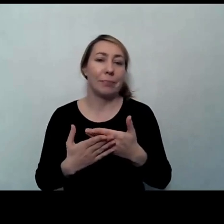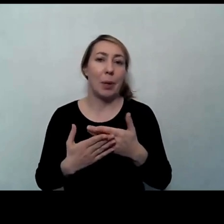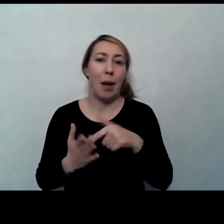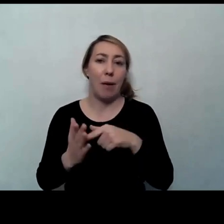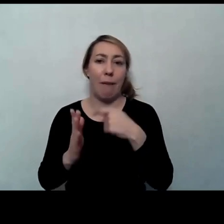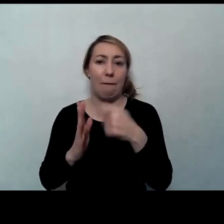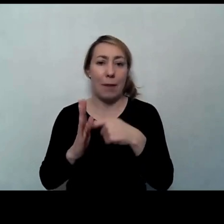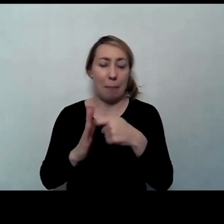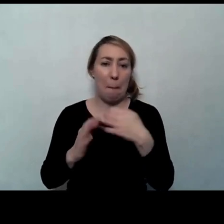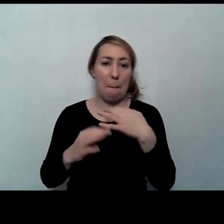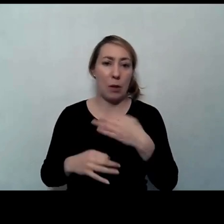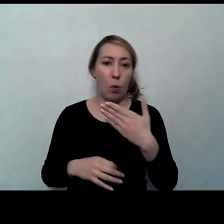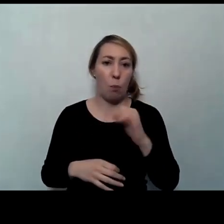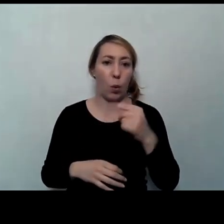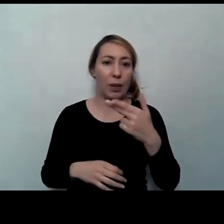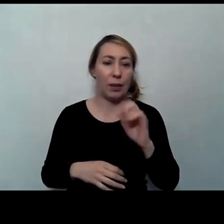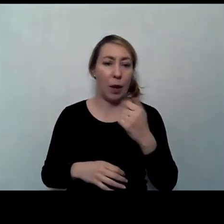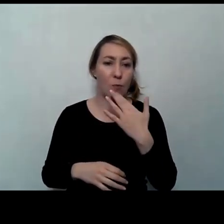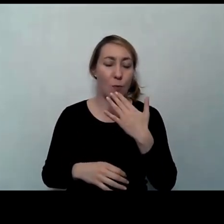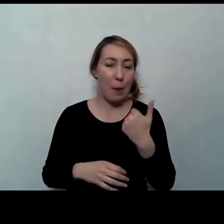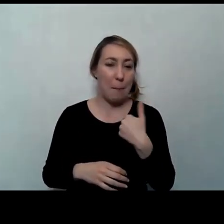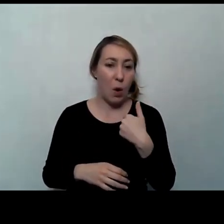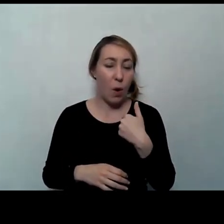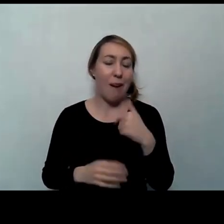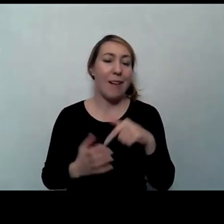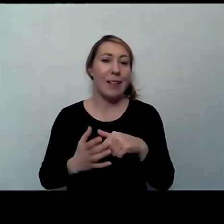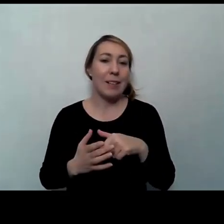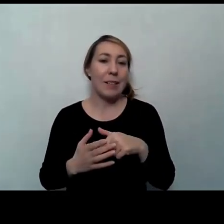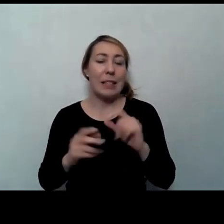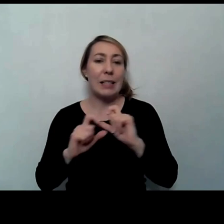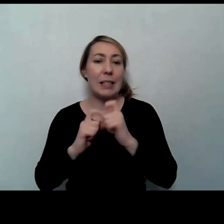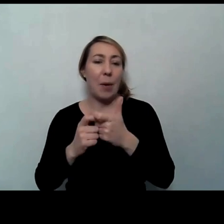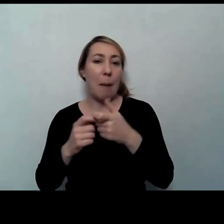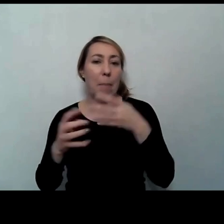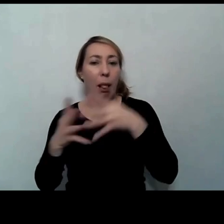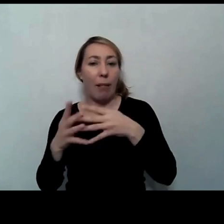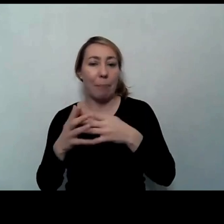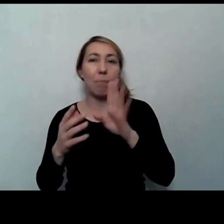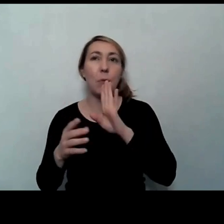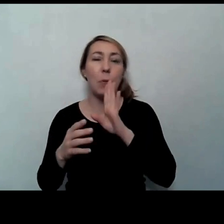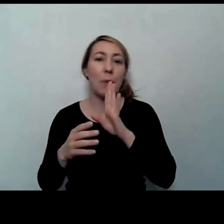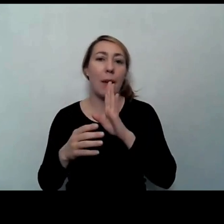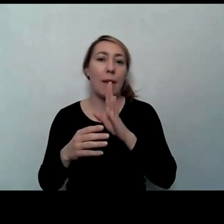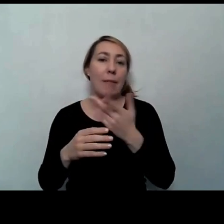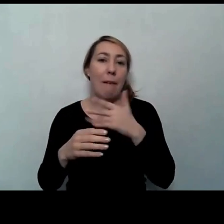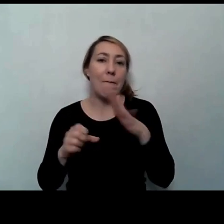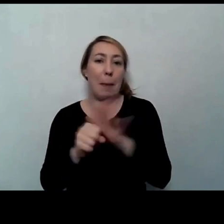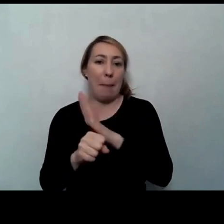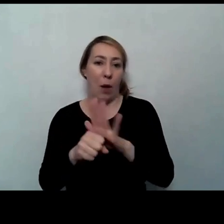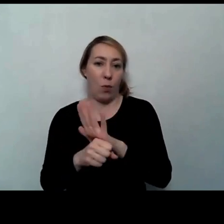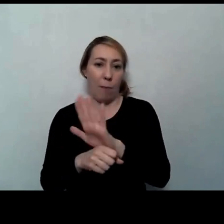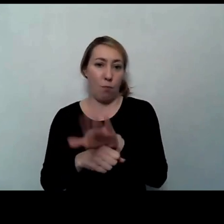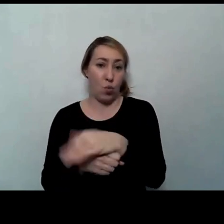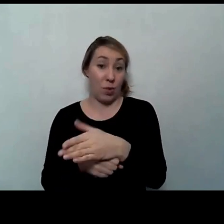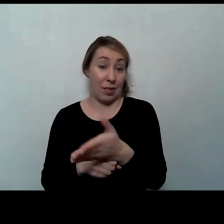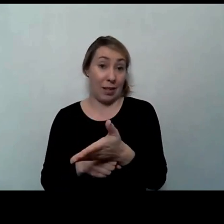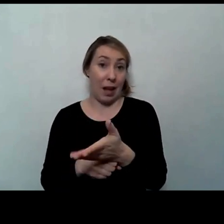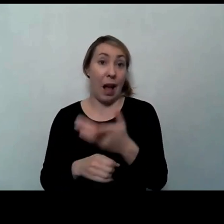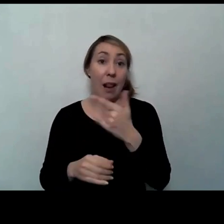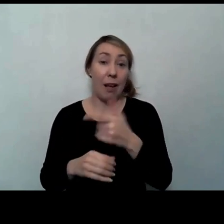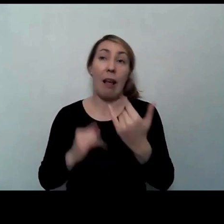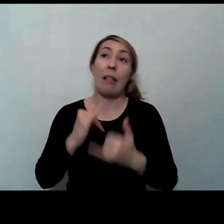mówiła pani Monika, no, samo narzędzie wypełnia lukę, ale to, że wypełnia lukę, nie powinno nas nastrajać